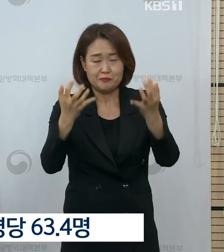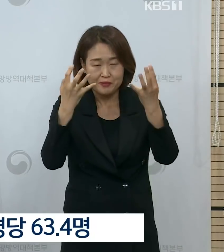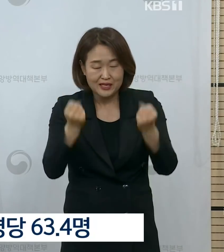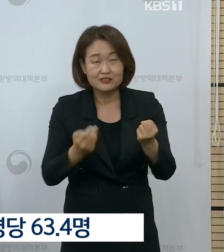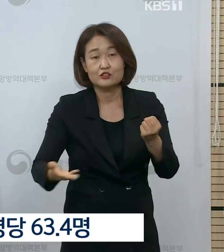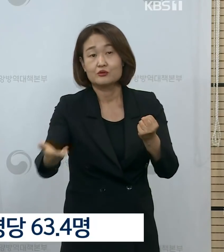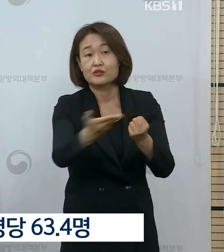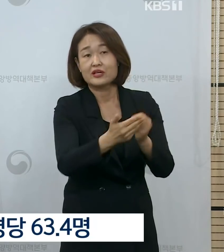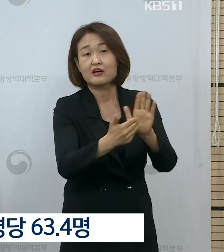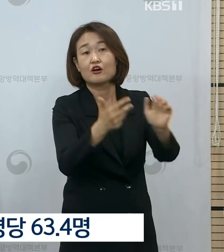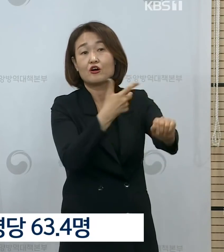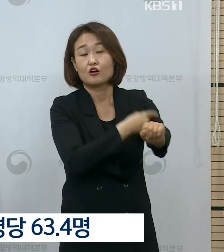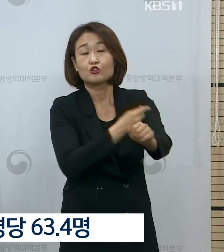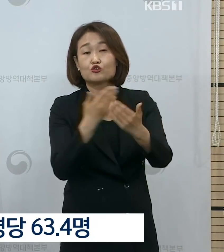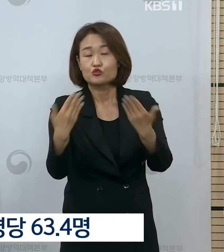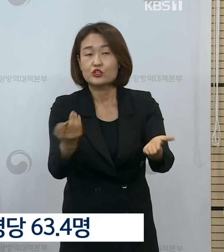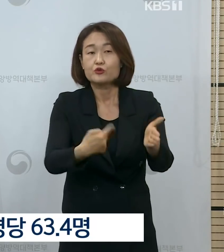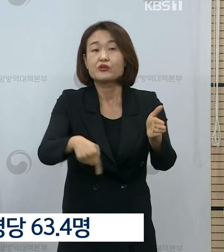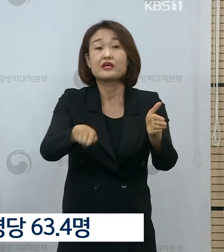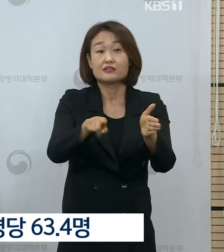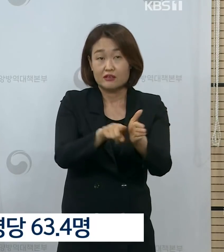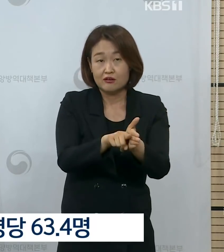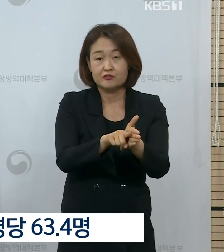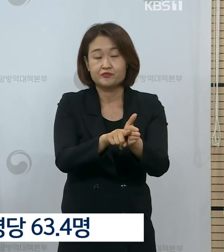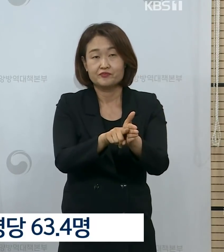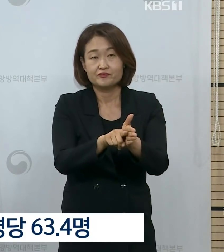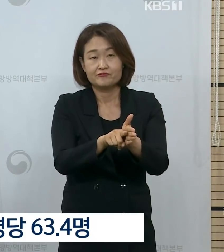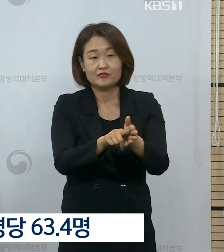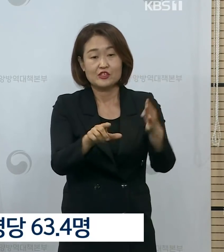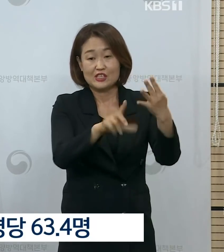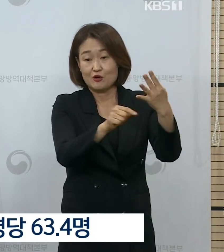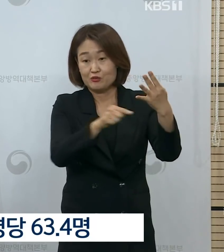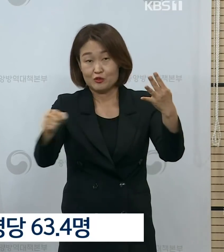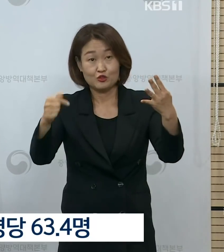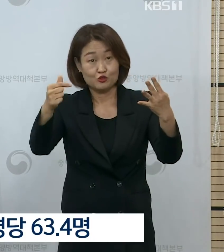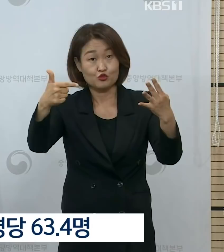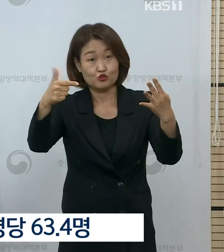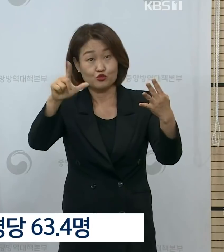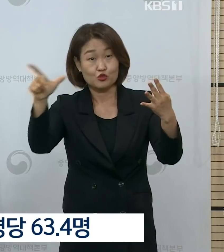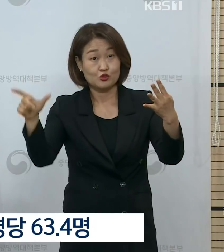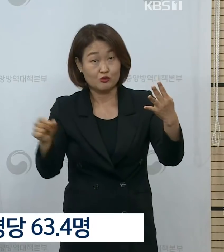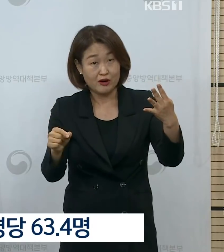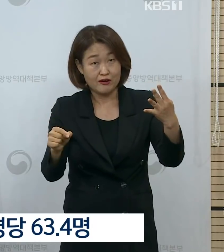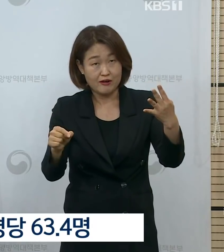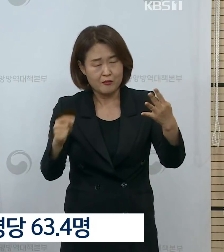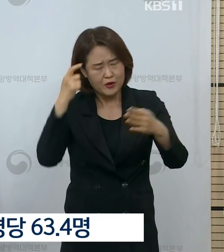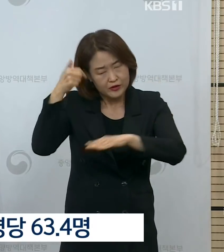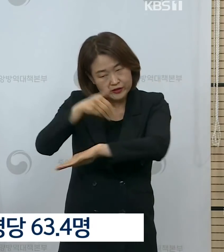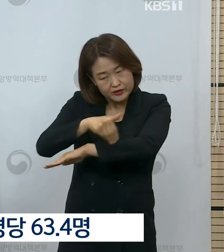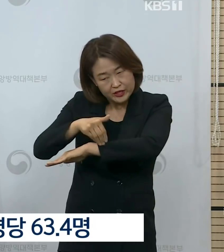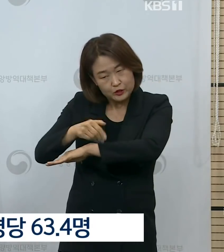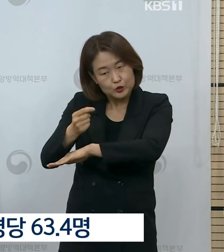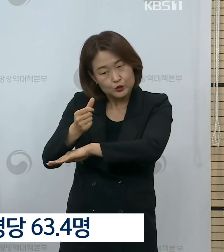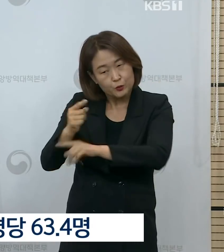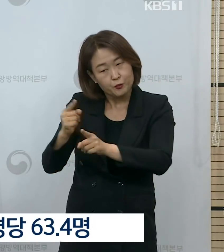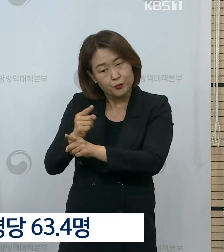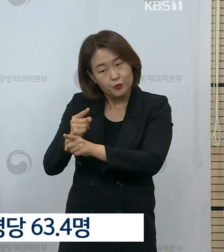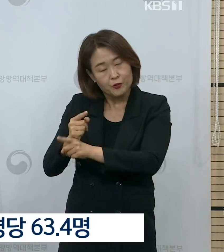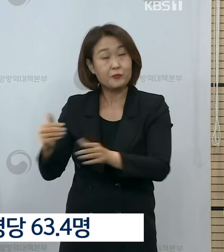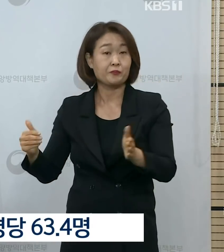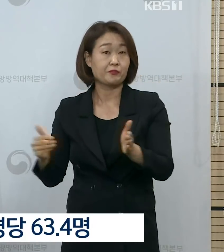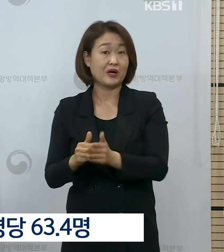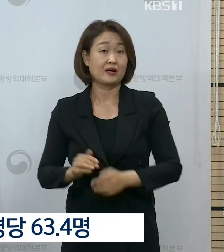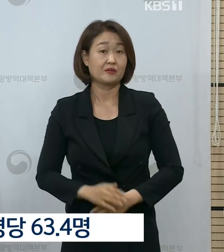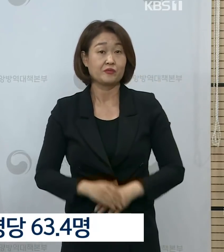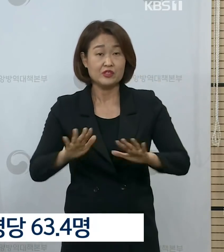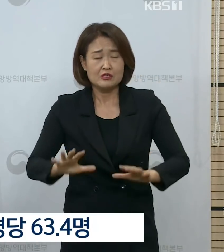접종을 실시하기 위해 코로나19 예방접종 2분기 시행계획을 일부 보완하였습니다. 전